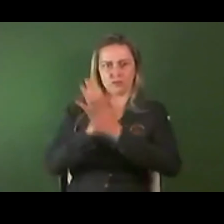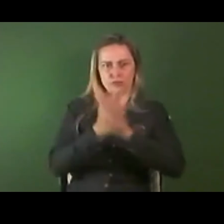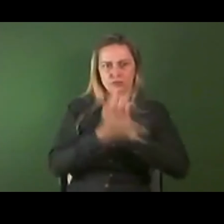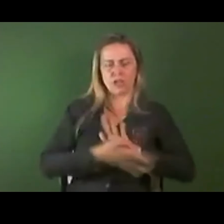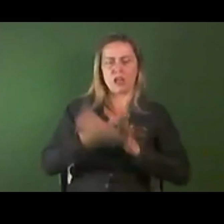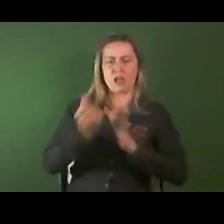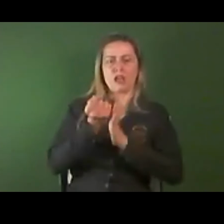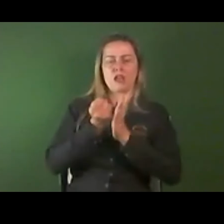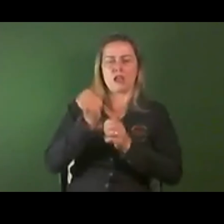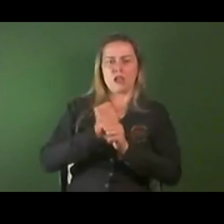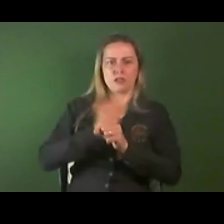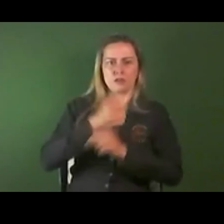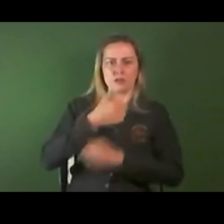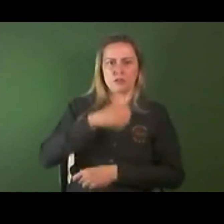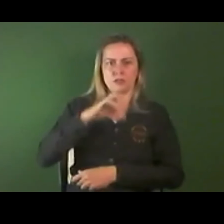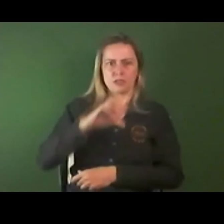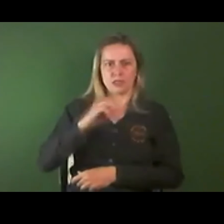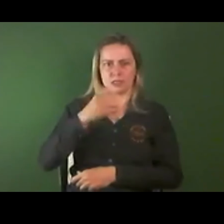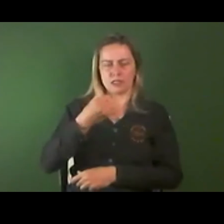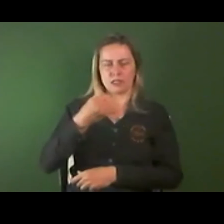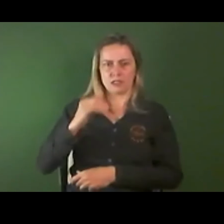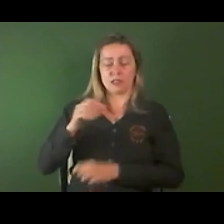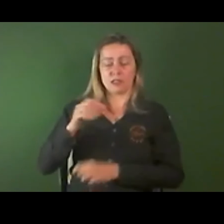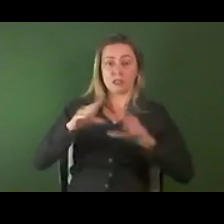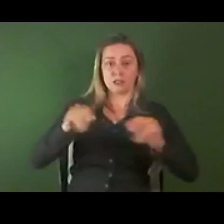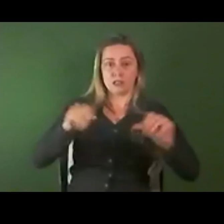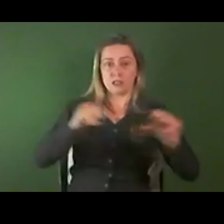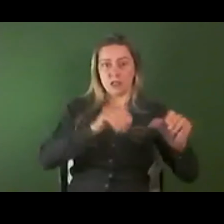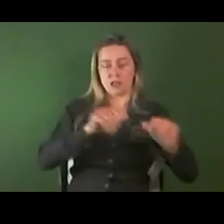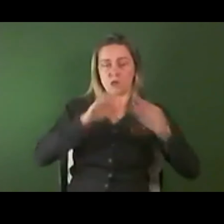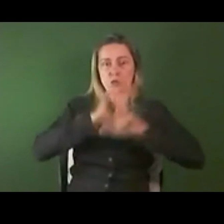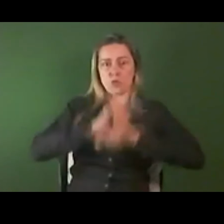Isso aqui, então, é o terreno devastado.